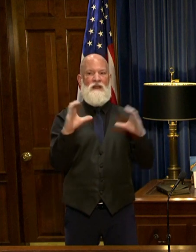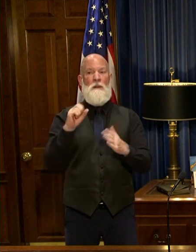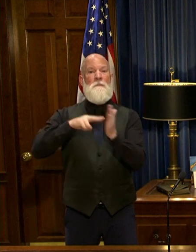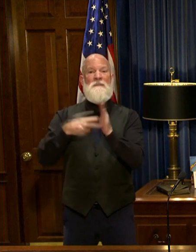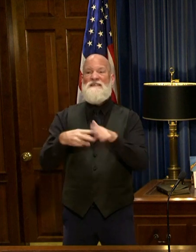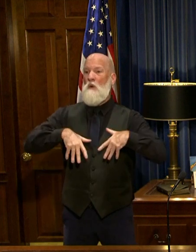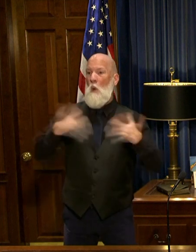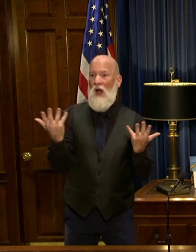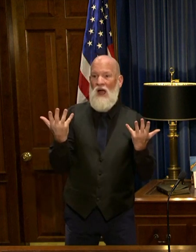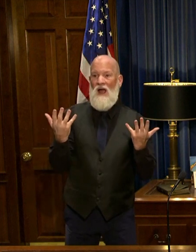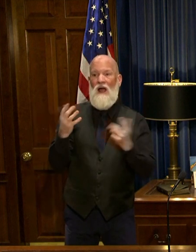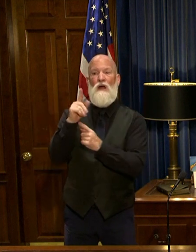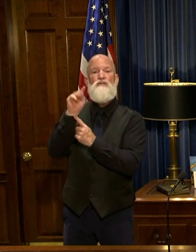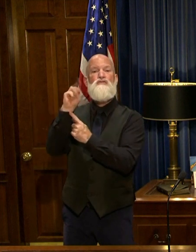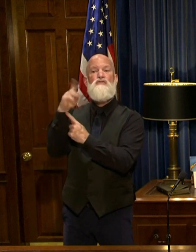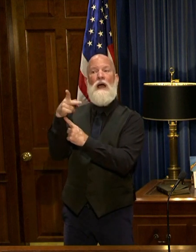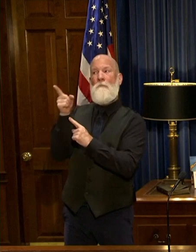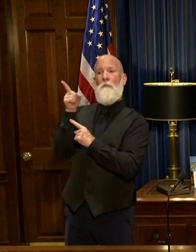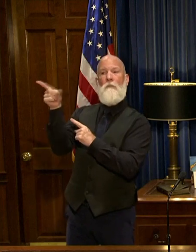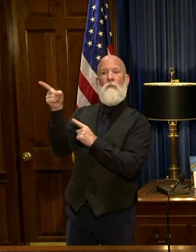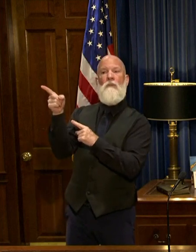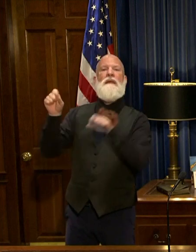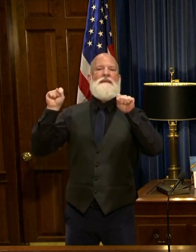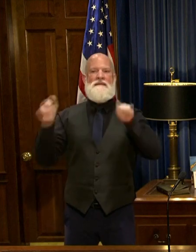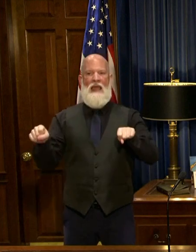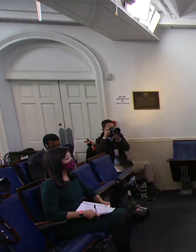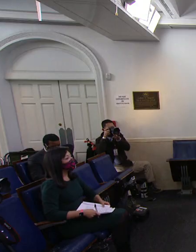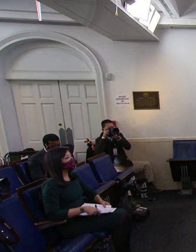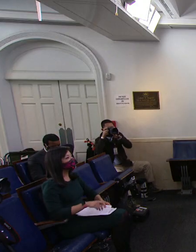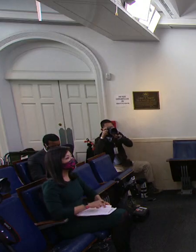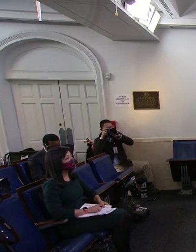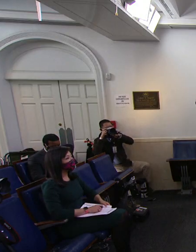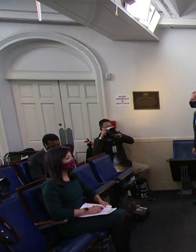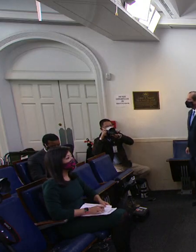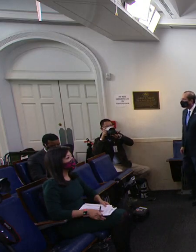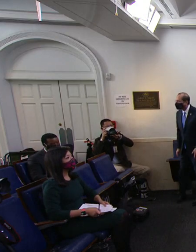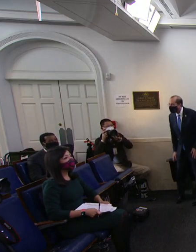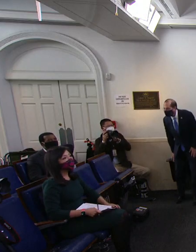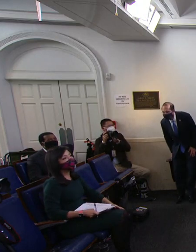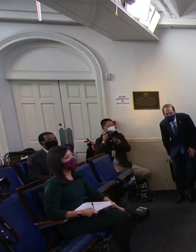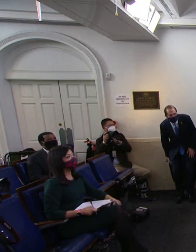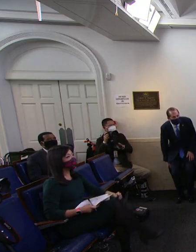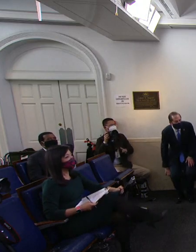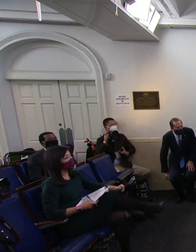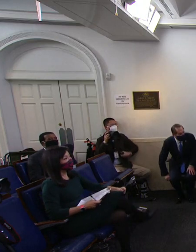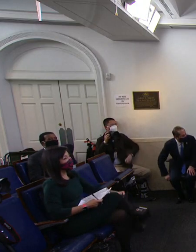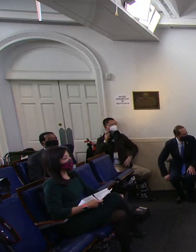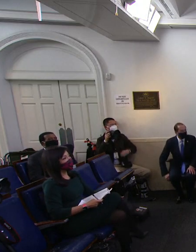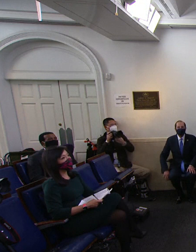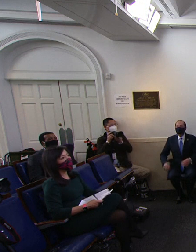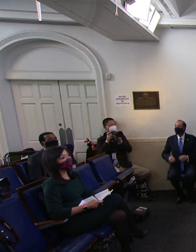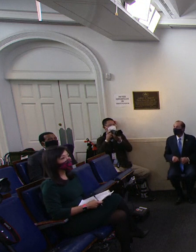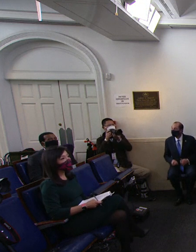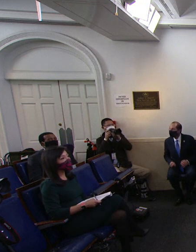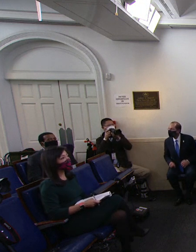así lo desea, declaraba el gobernador republicano Brian Kemp. Donald Trump mantuvo el viernes su estrategia de revertir